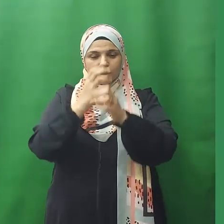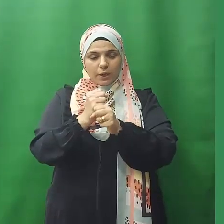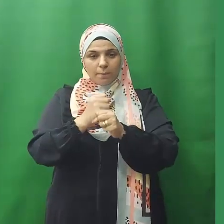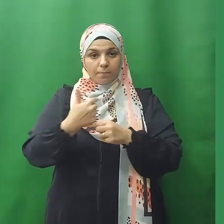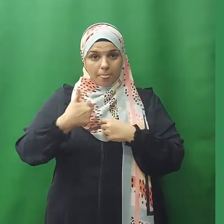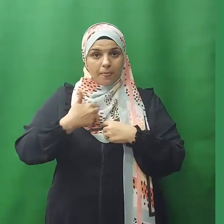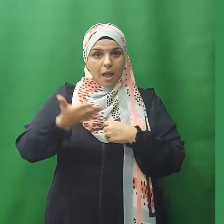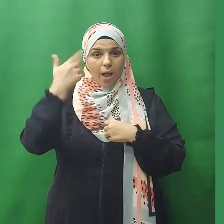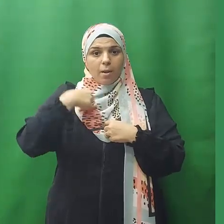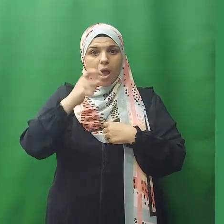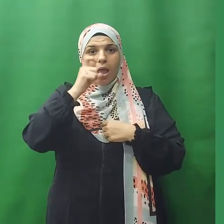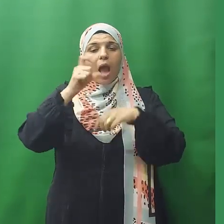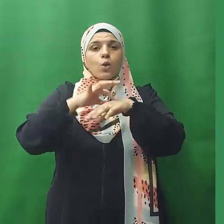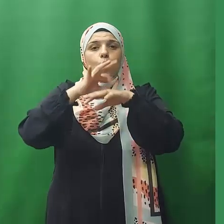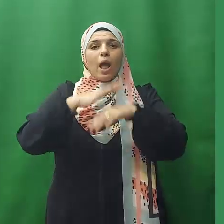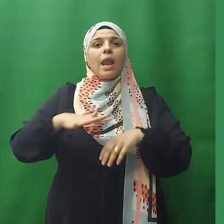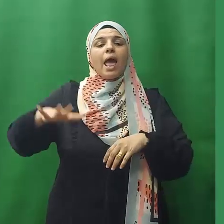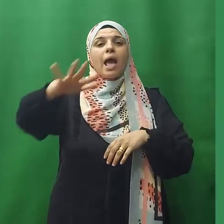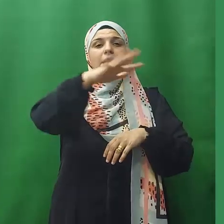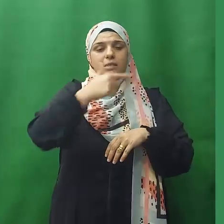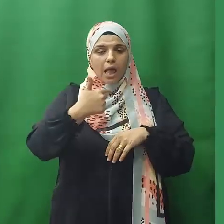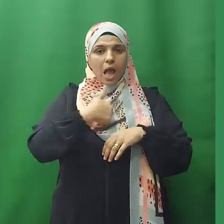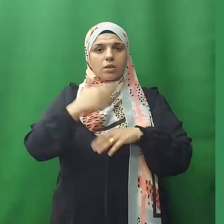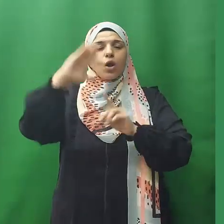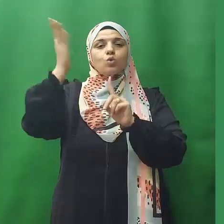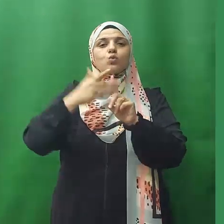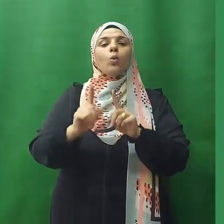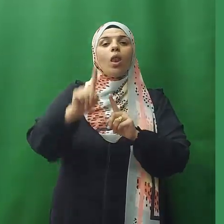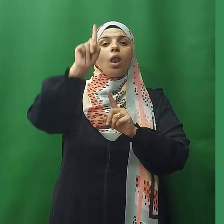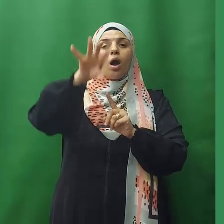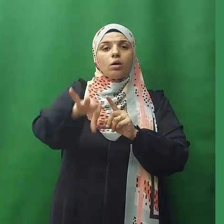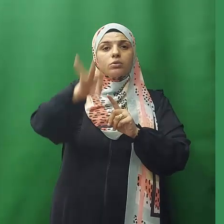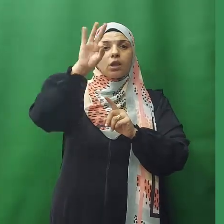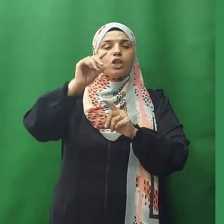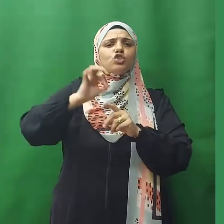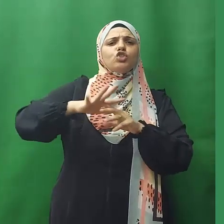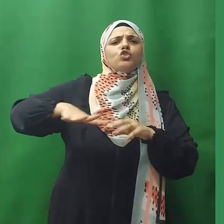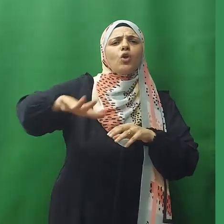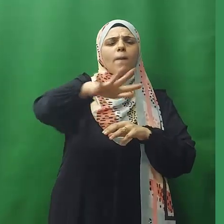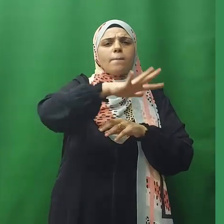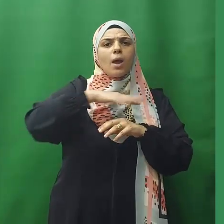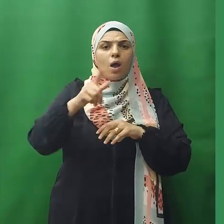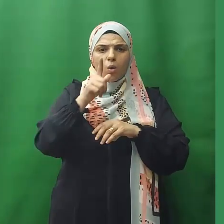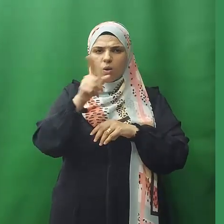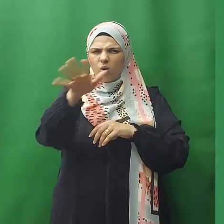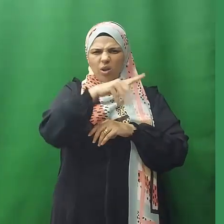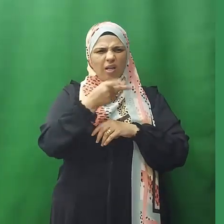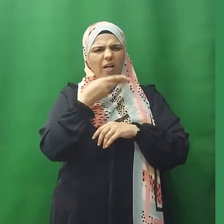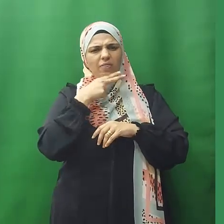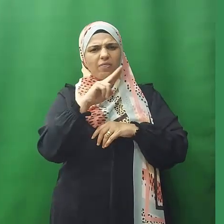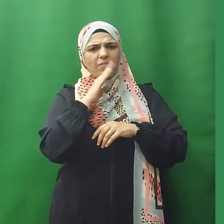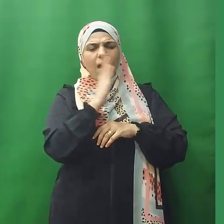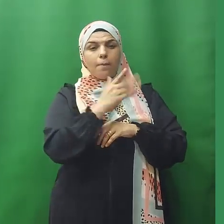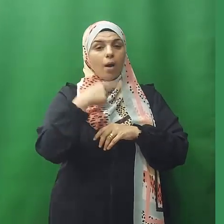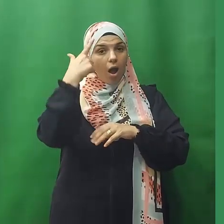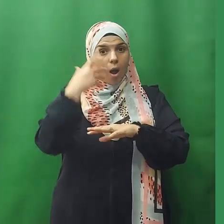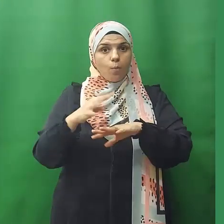يا ايها الناس اني رسول الله اليكم جميعا فقلتم كذبت وقال ابو بكر صدقت